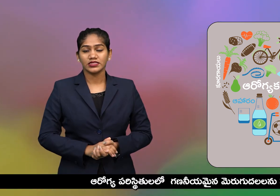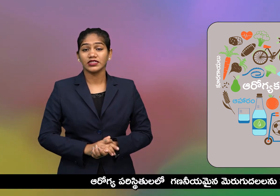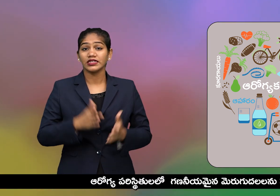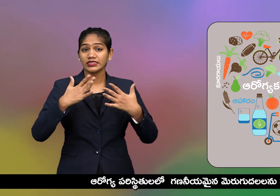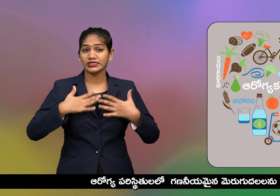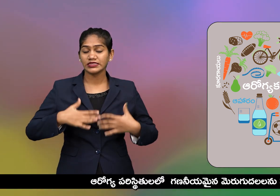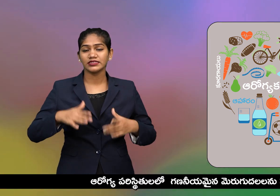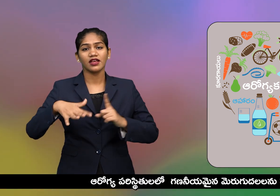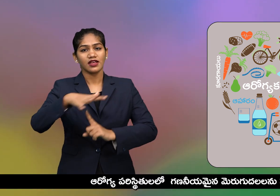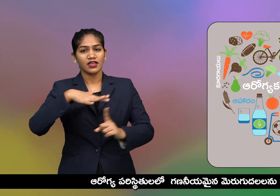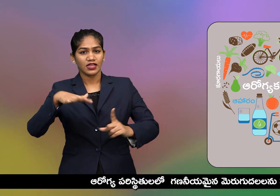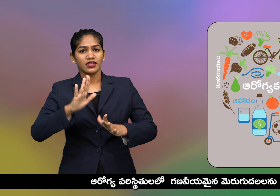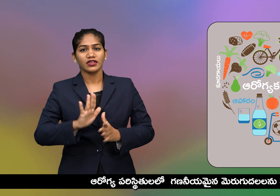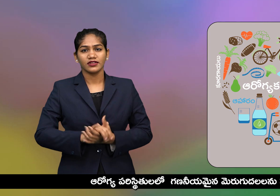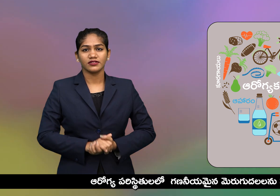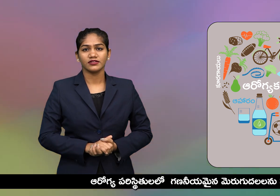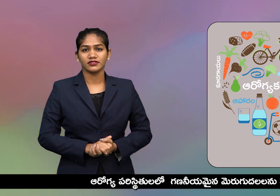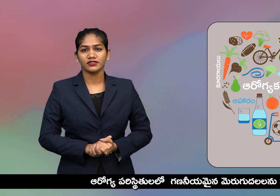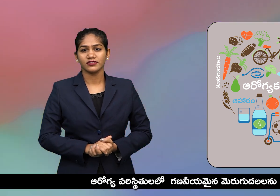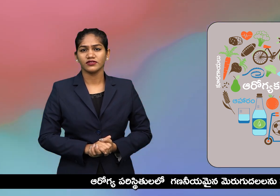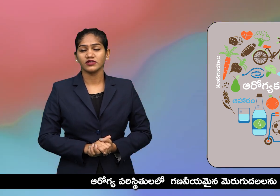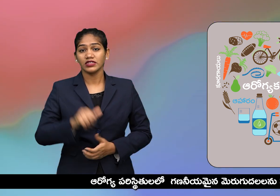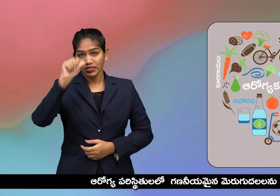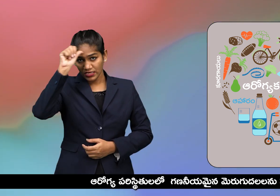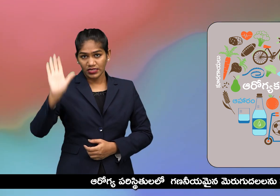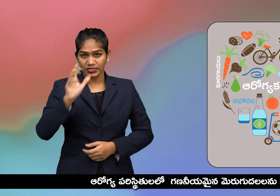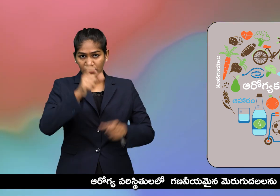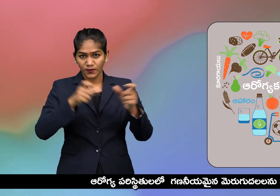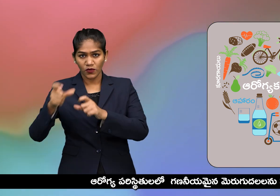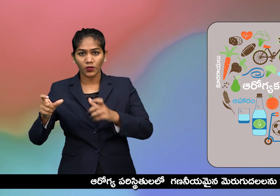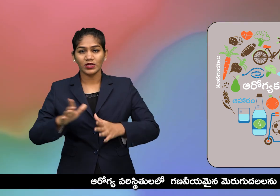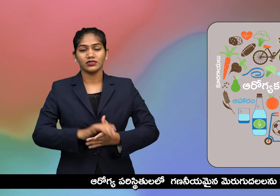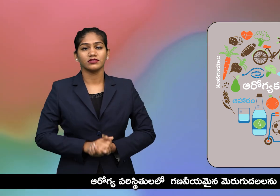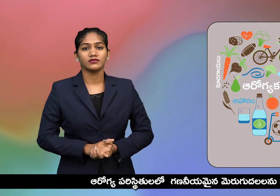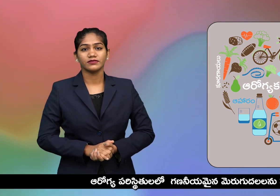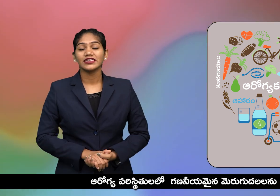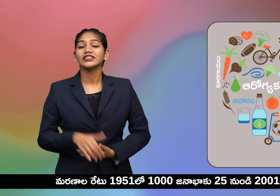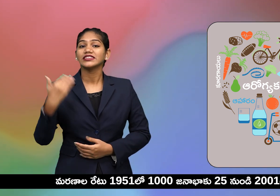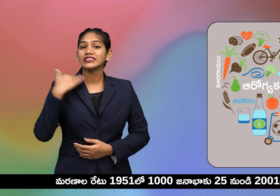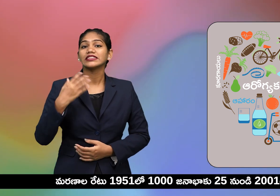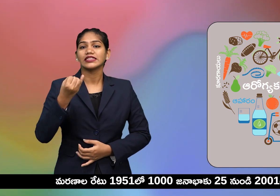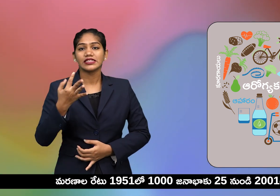ఆరోగ్య పరిస్థితులలో గణనీయమైన మెరుగుదలను నమోదు చేశాయి. మరణాల రేటు